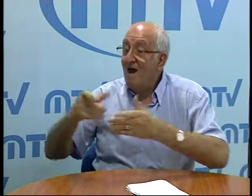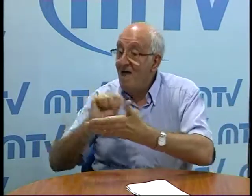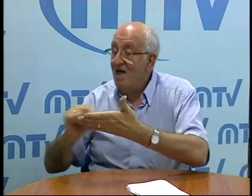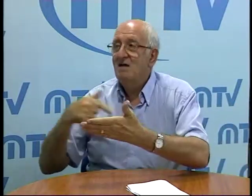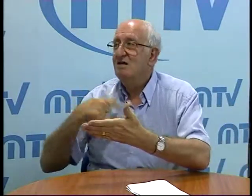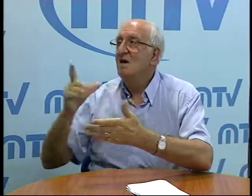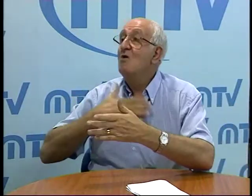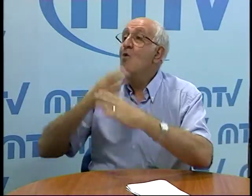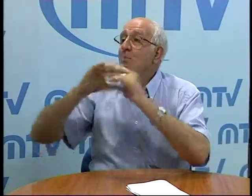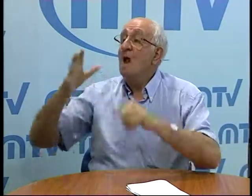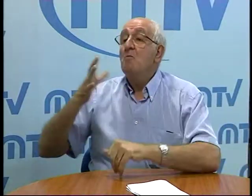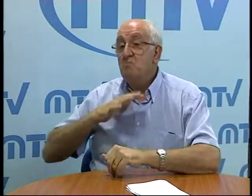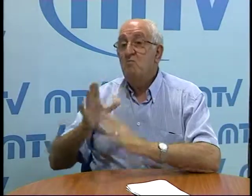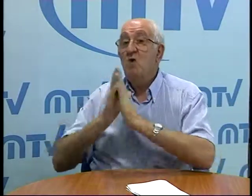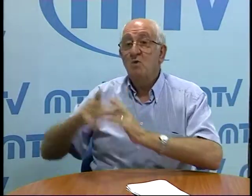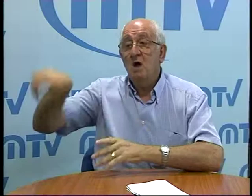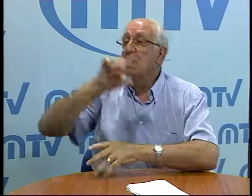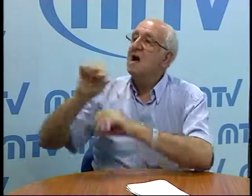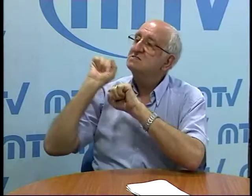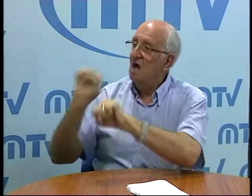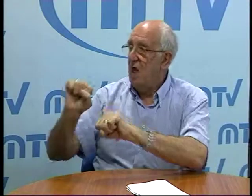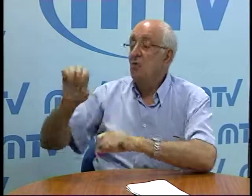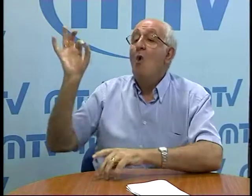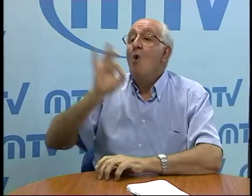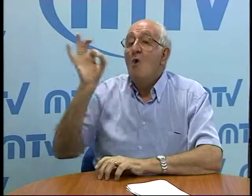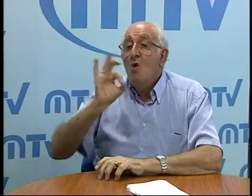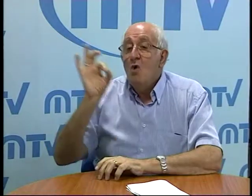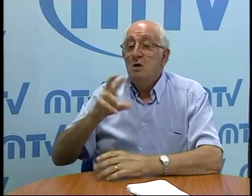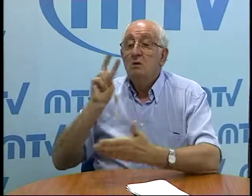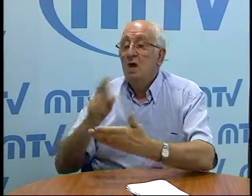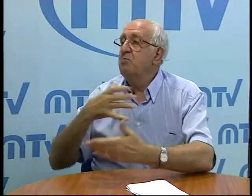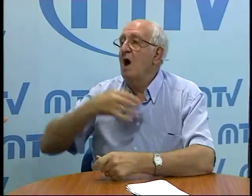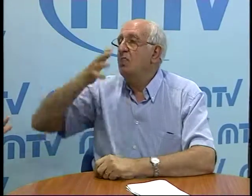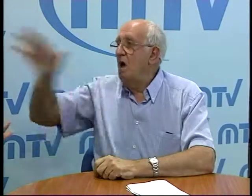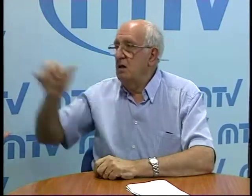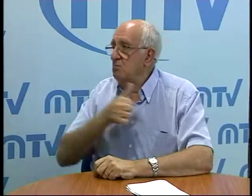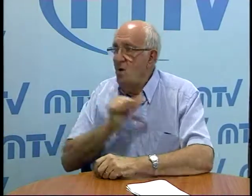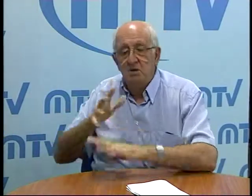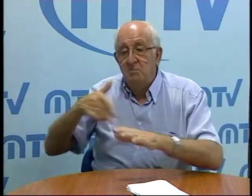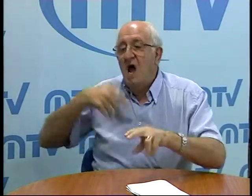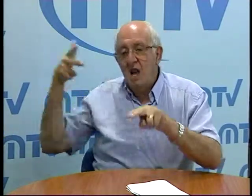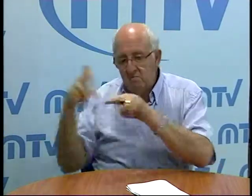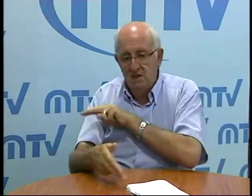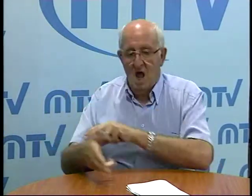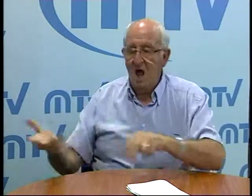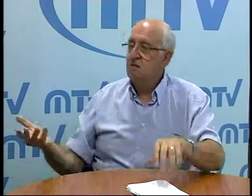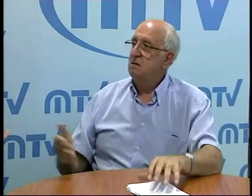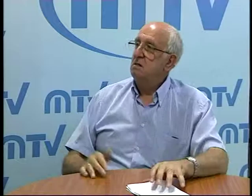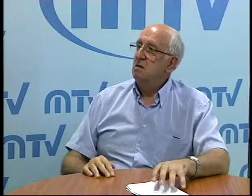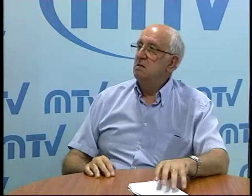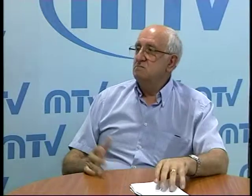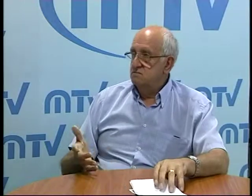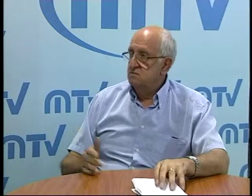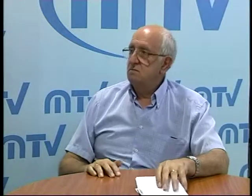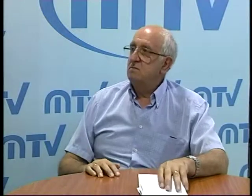lo estamos financiando, el ayuntamiento nos está ayudando, y que por favor sí pedirle a la sociedad que cuando vean a algún